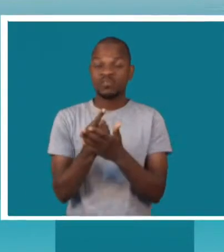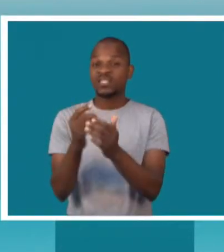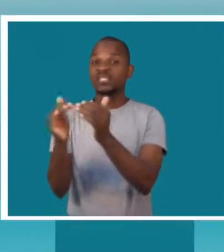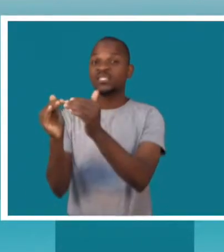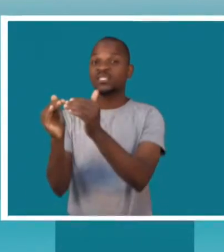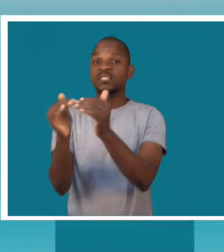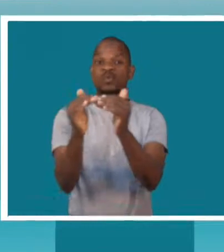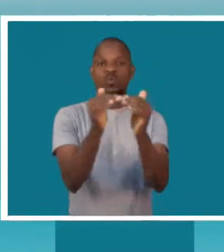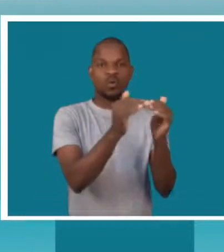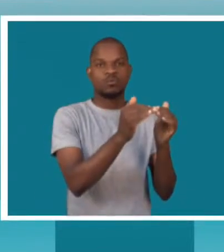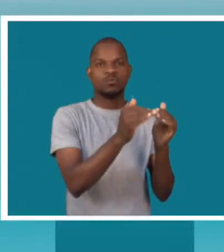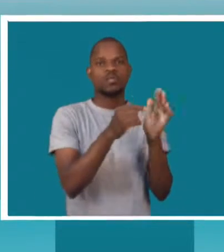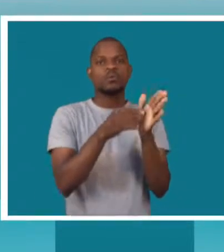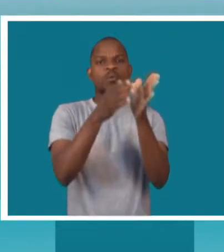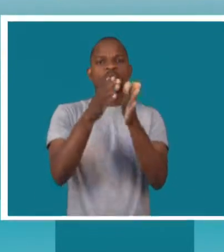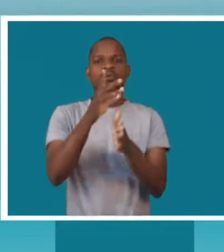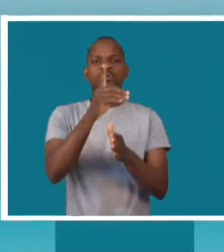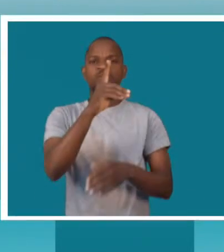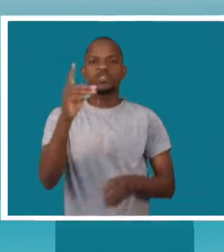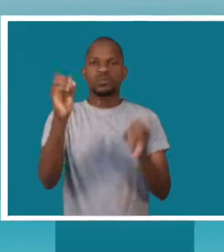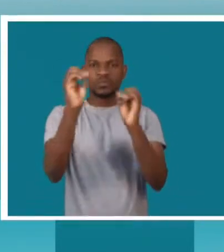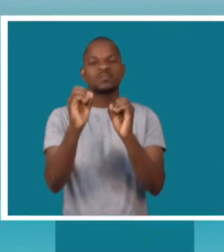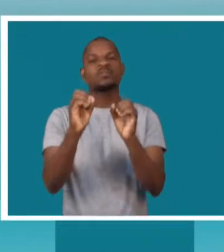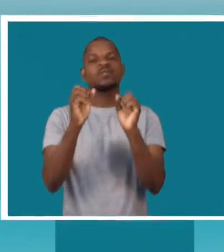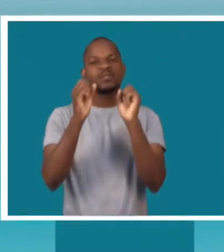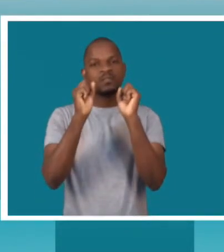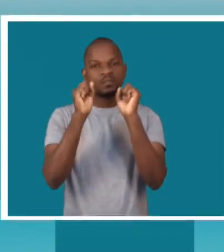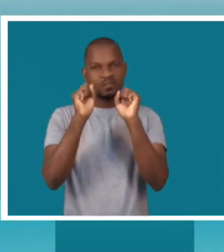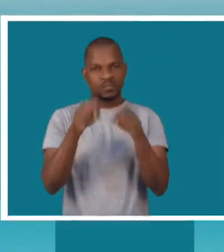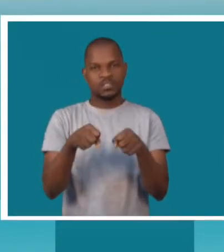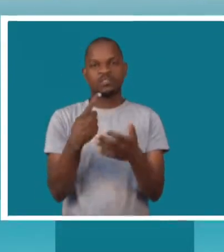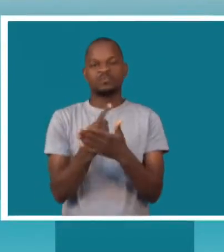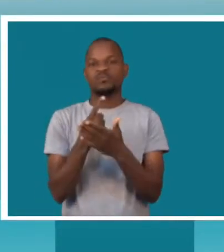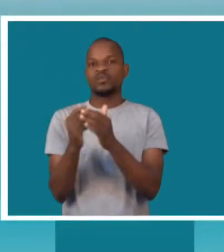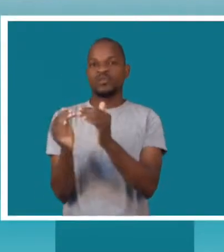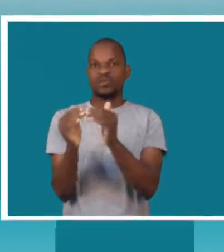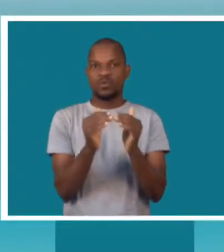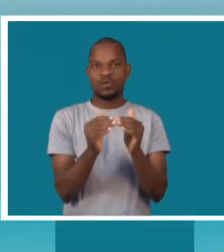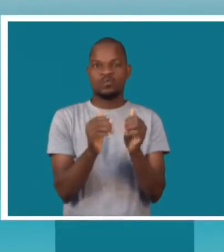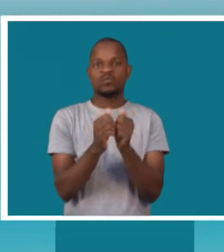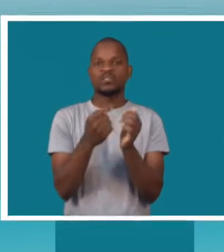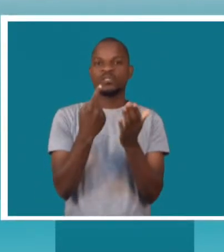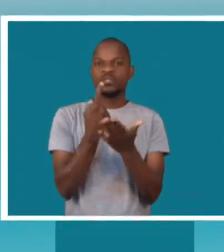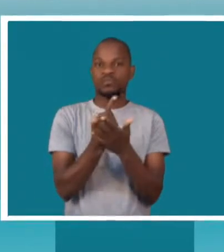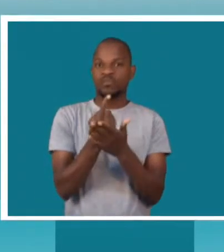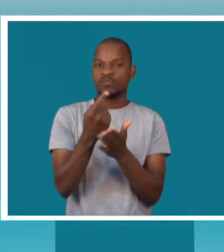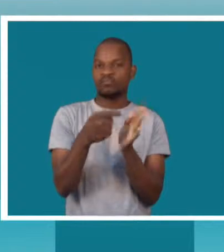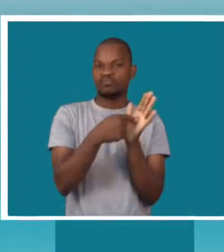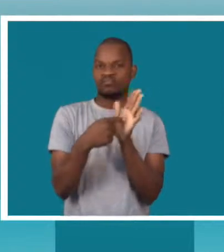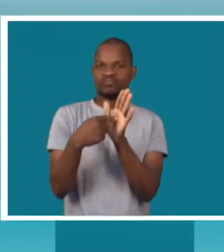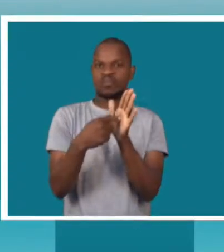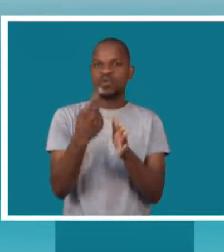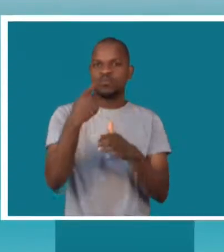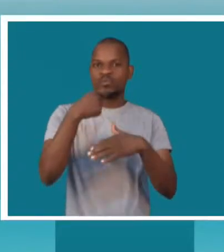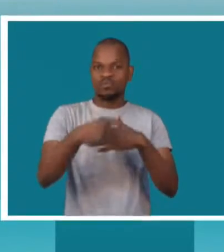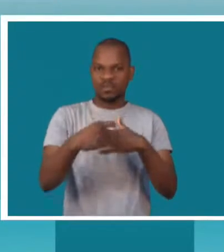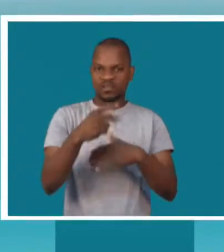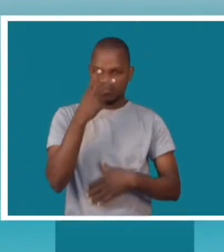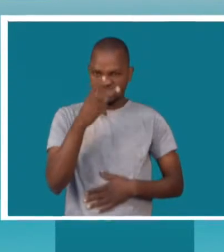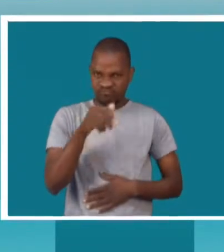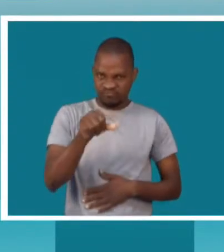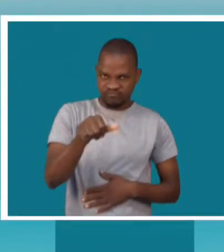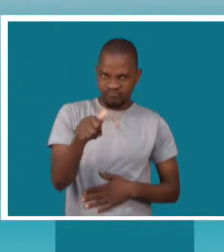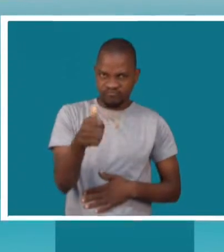vais treinar de igual para igual com todos os atletas que estão aqui presentes e tens que provar para mim em uma semana que vais